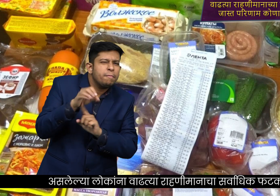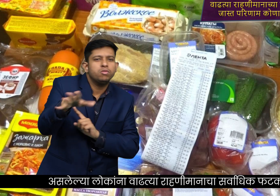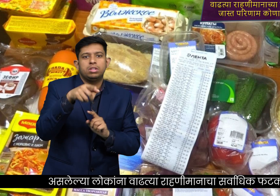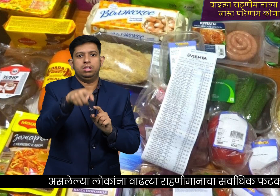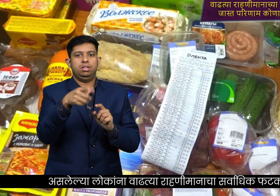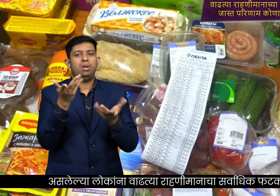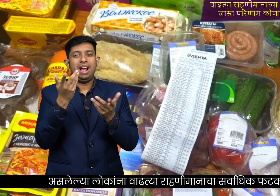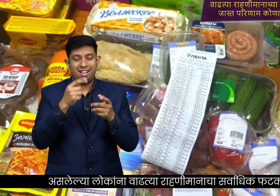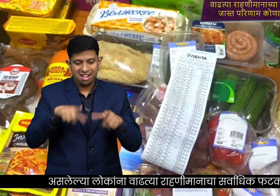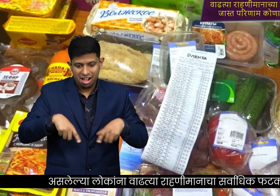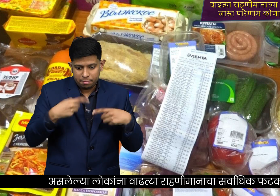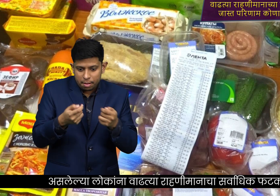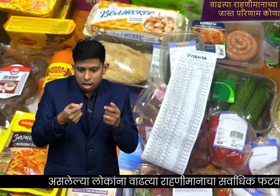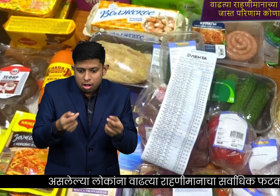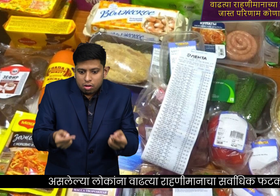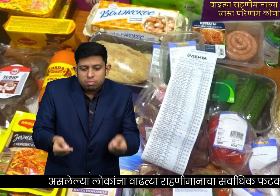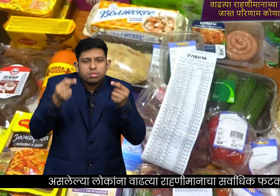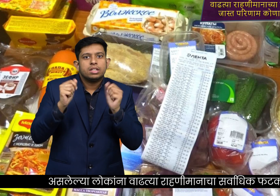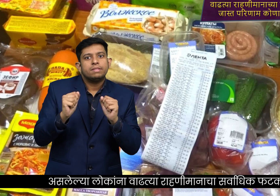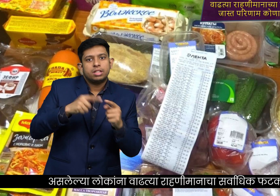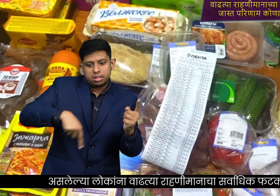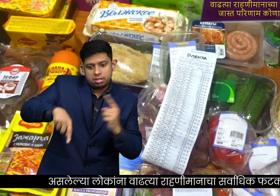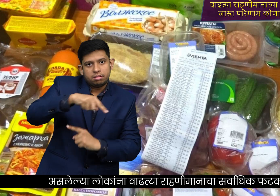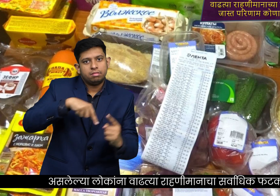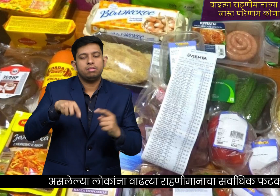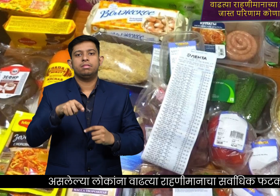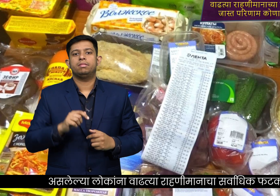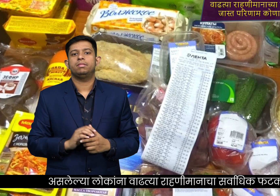राहणीमानाचा सर्वाधिक फटका बसतो.